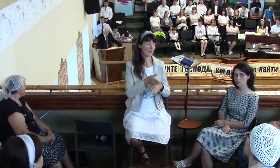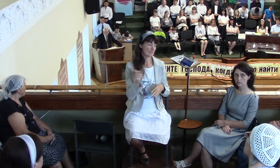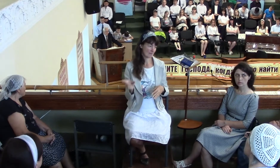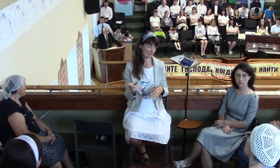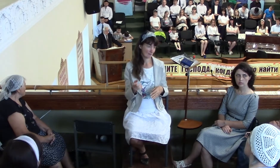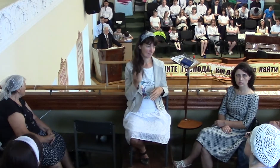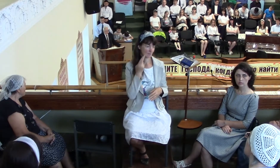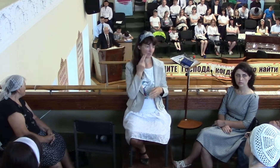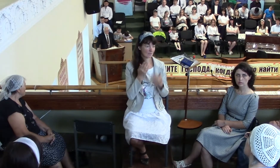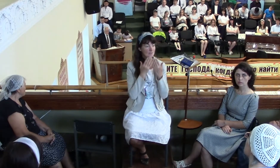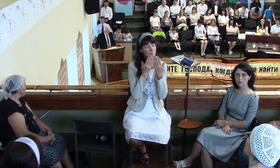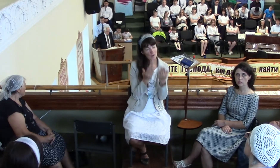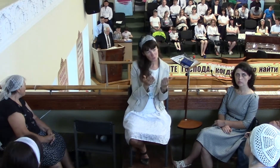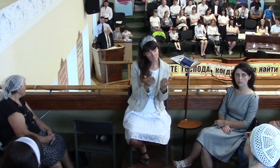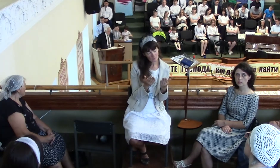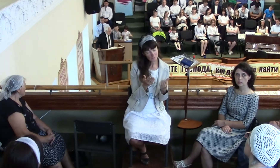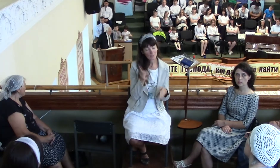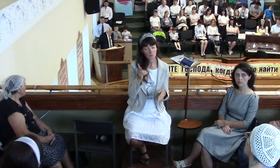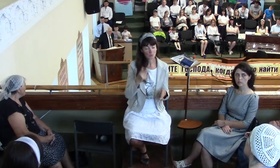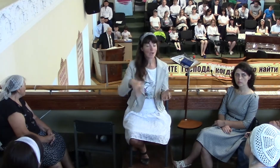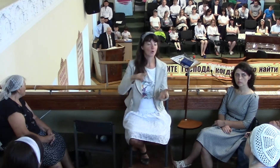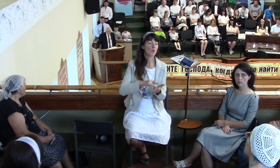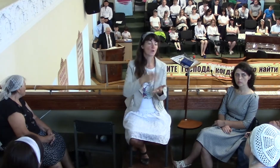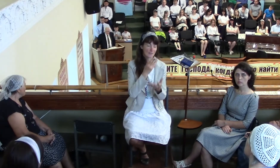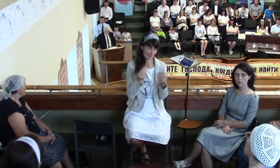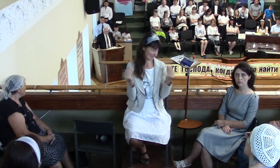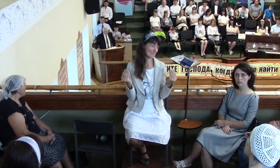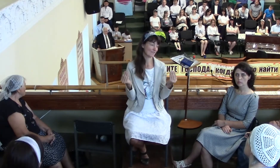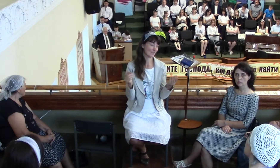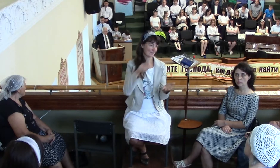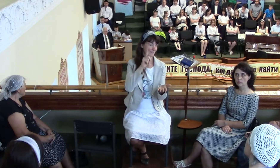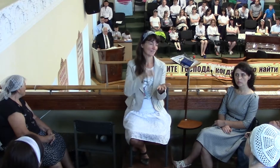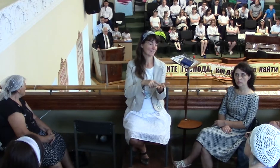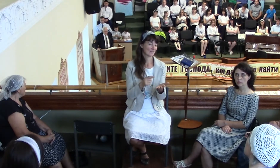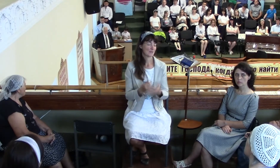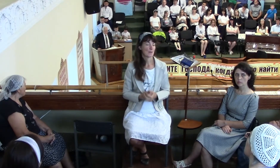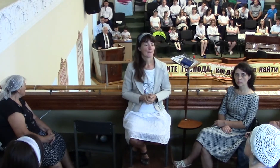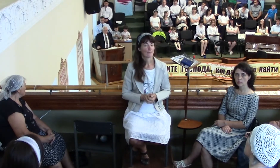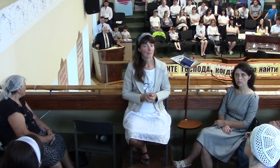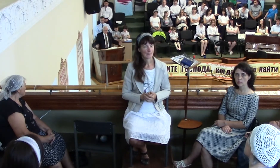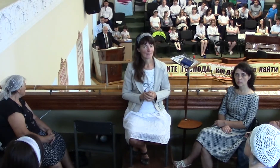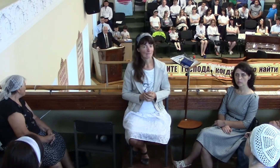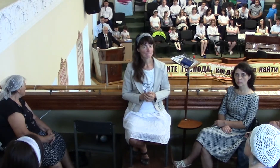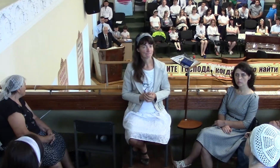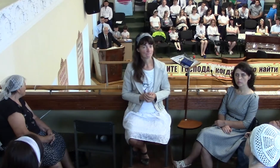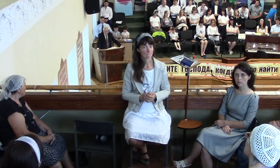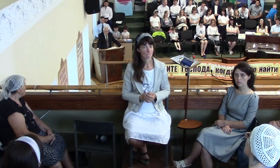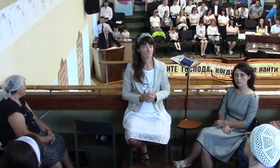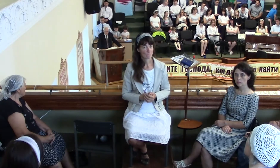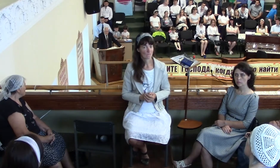показал красиво. Я некрасиво не показываю. Пионерское не провожу. Друзья,